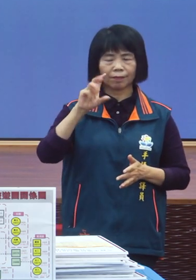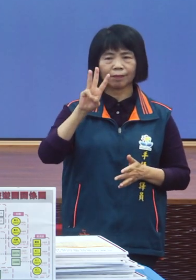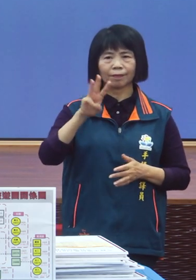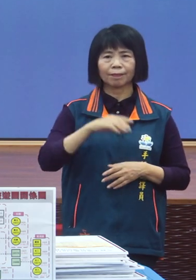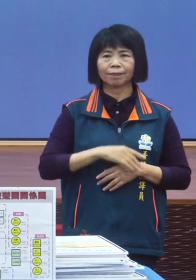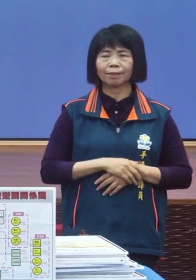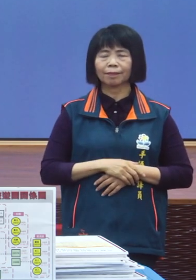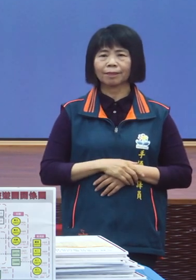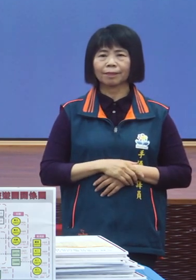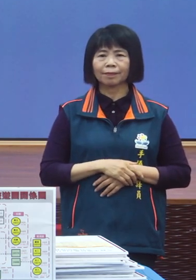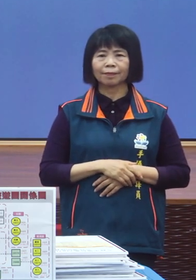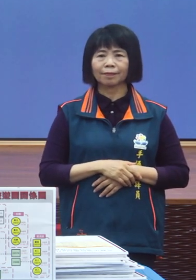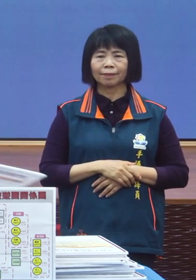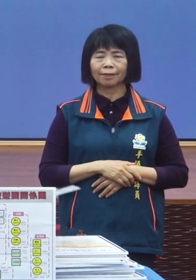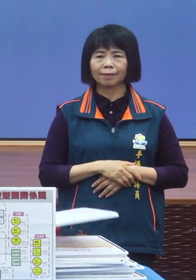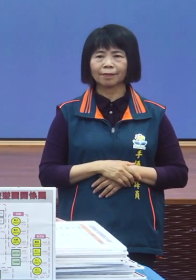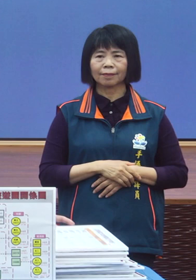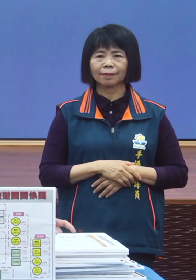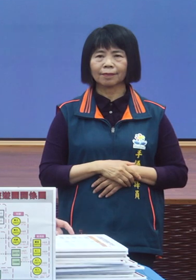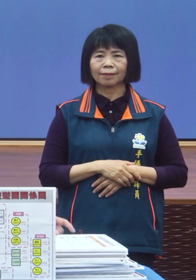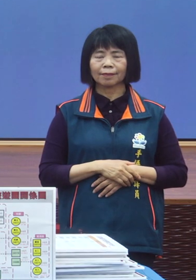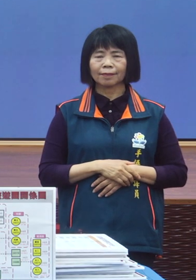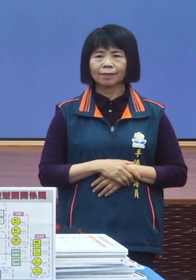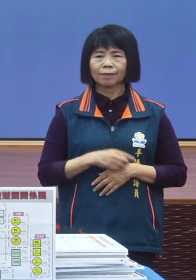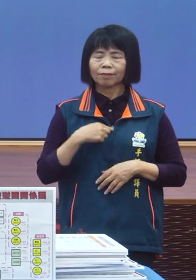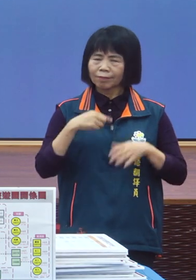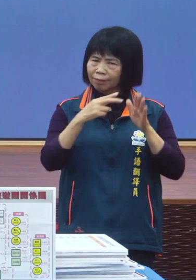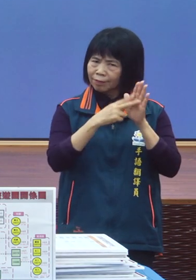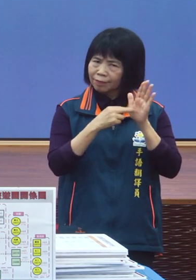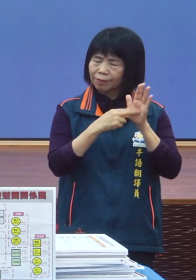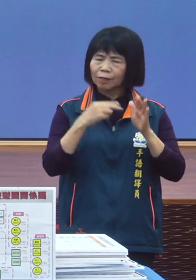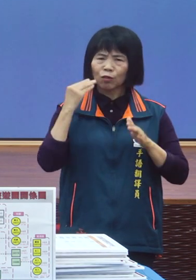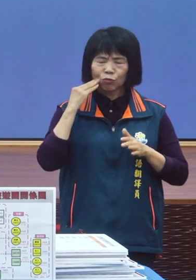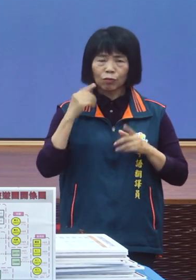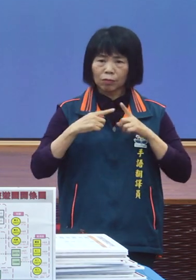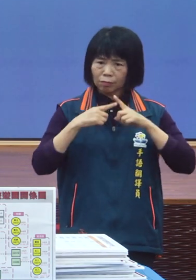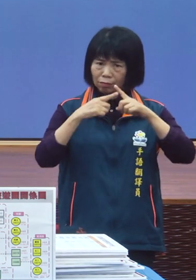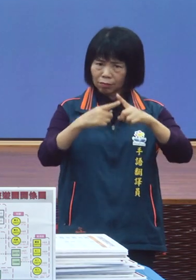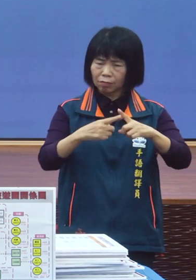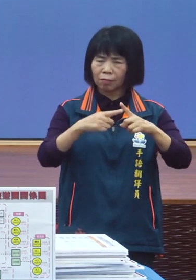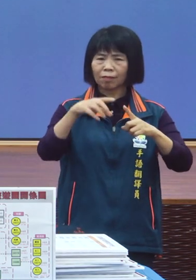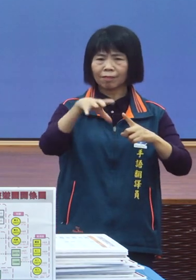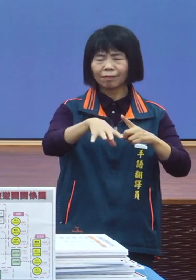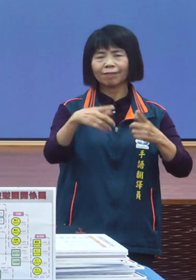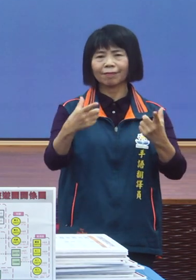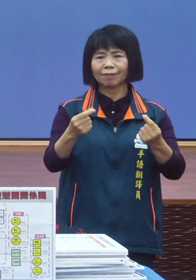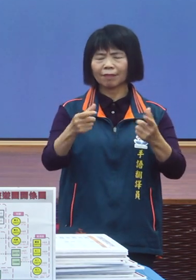那我们还是在这边强调那如果有足迹重叠的就是